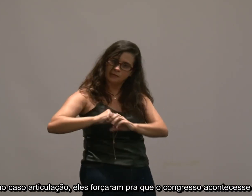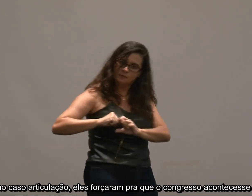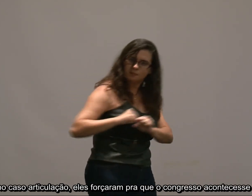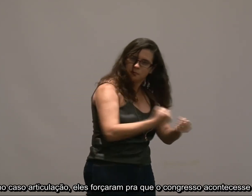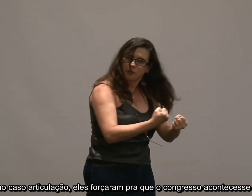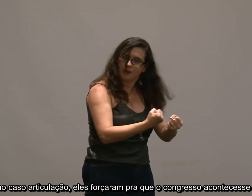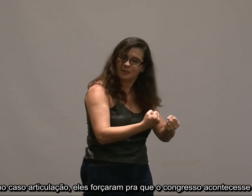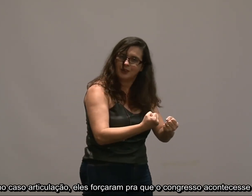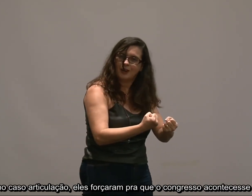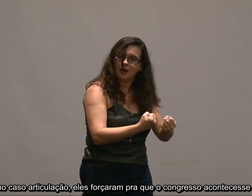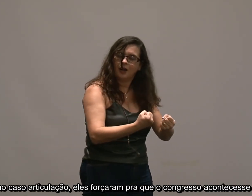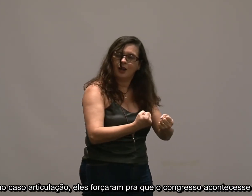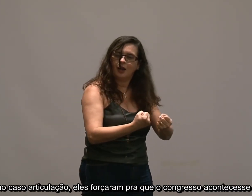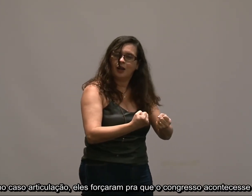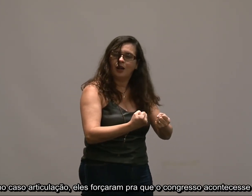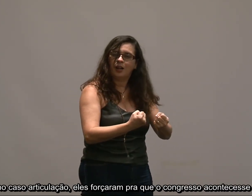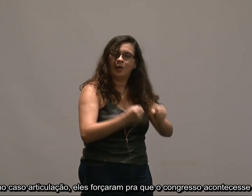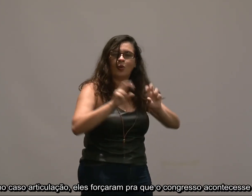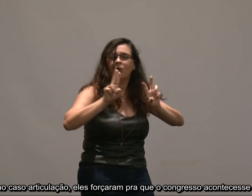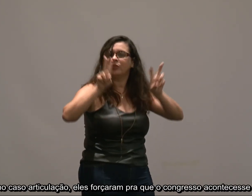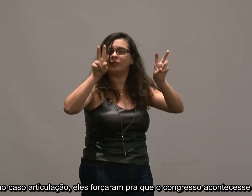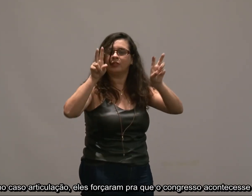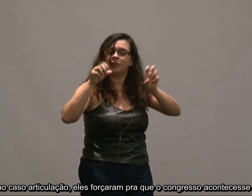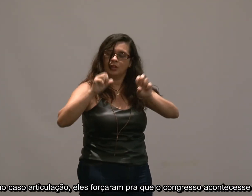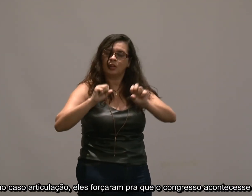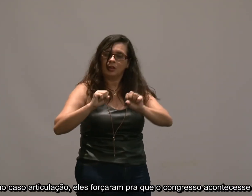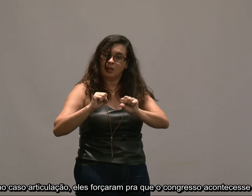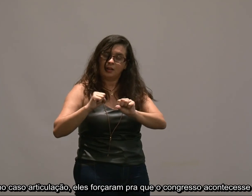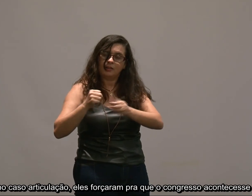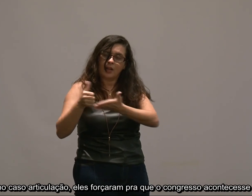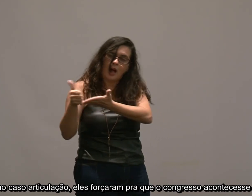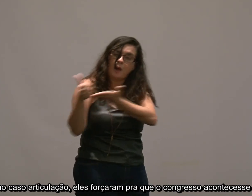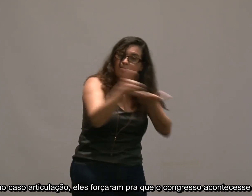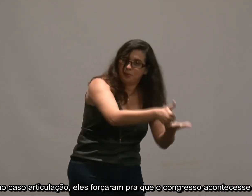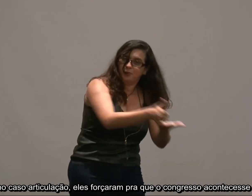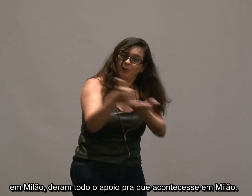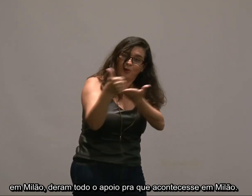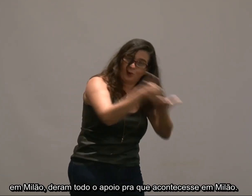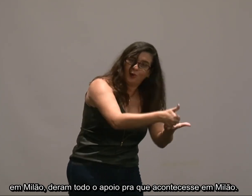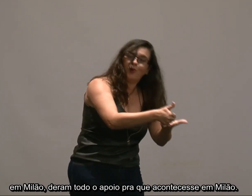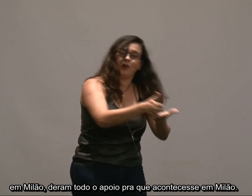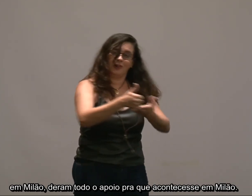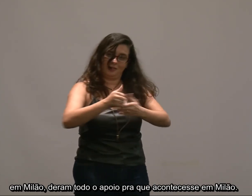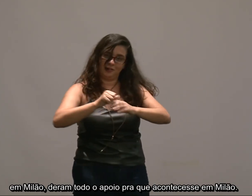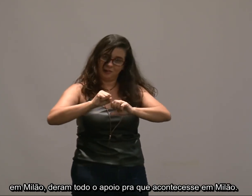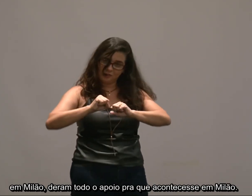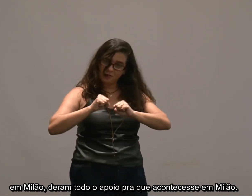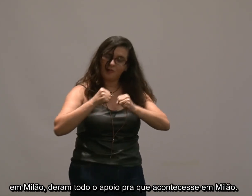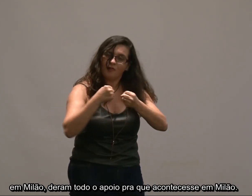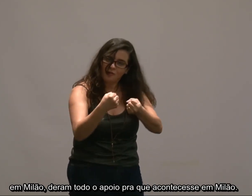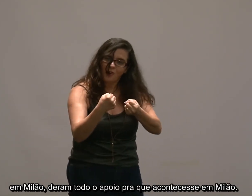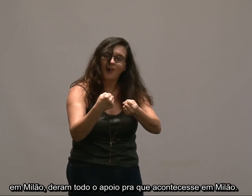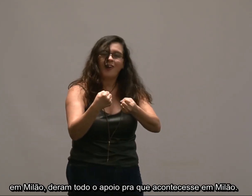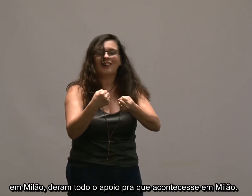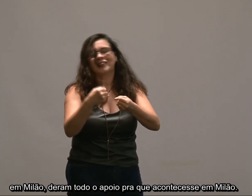articulação na época eles forçaram para que o congresso acontecesse em Milão deram todo o apoio para que